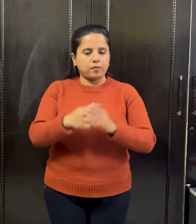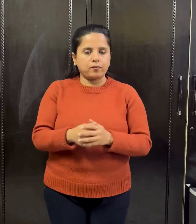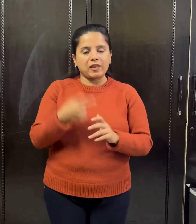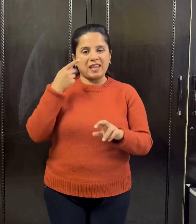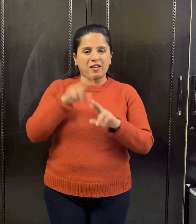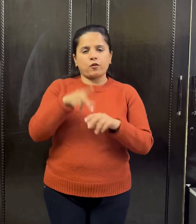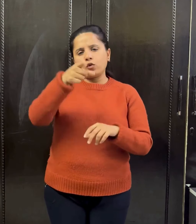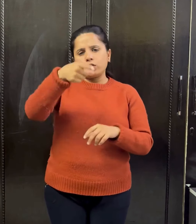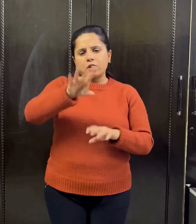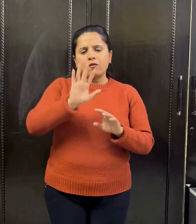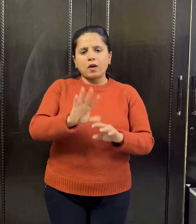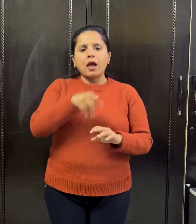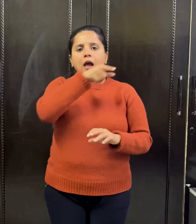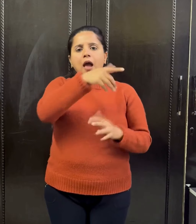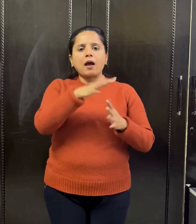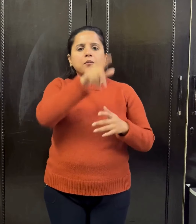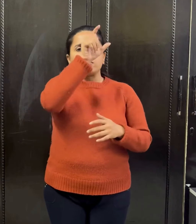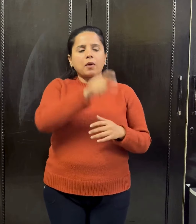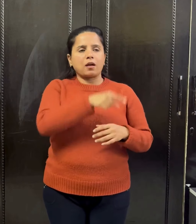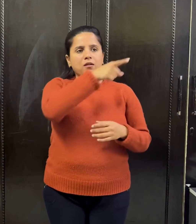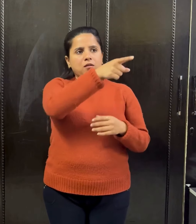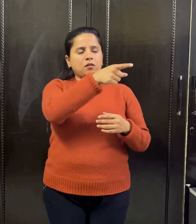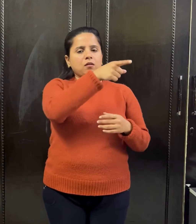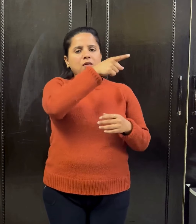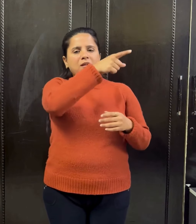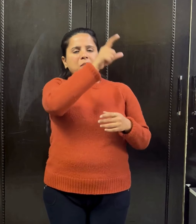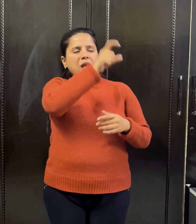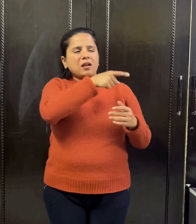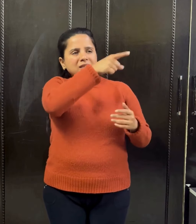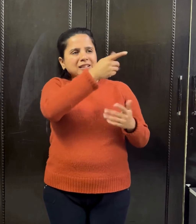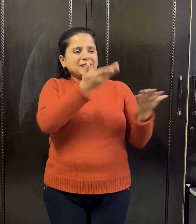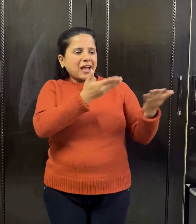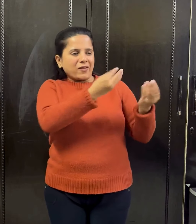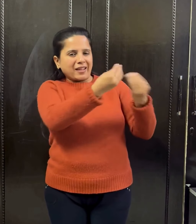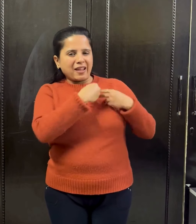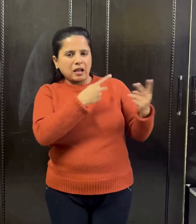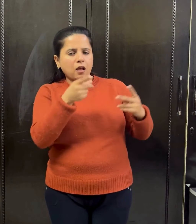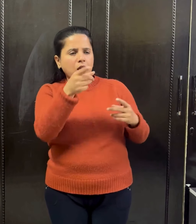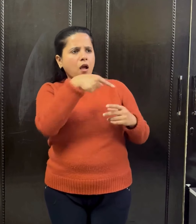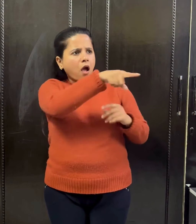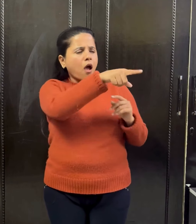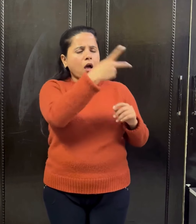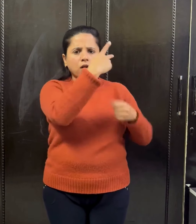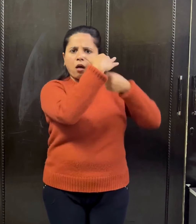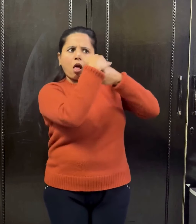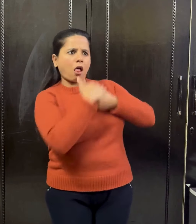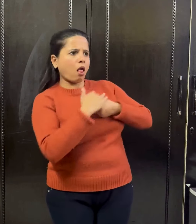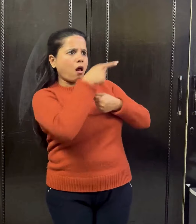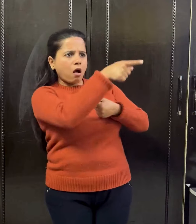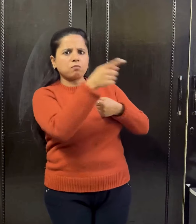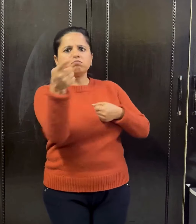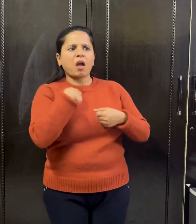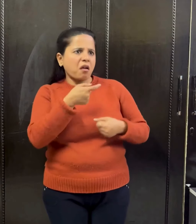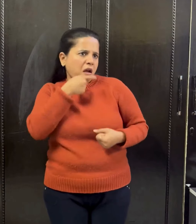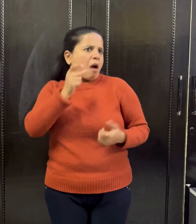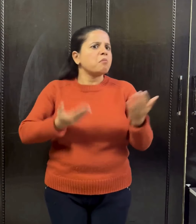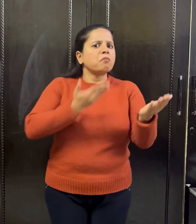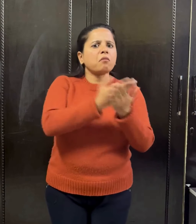किसी सर्विस प्रोवाइडर के अगेंस्ट डिस्क्रिमिनेटरी प्रैक्टिसेस के लिए केस फाइल किया है तो यह सेल्फ एडवोकेसी